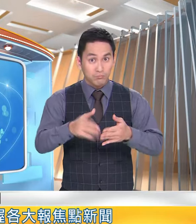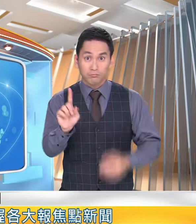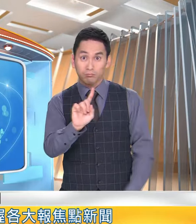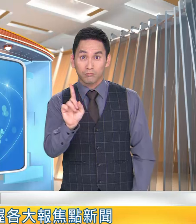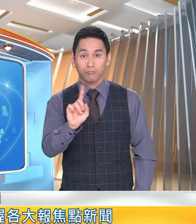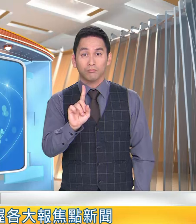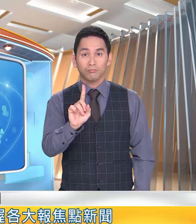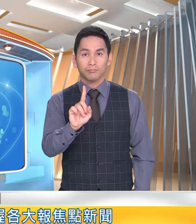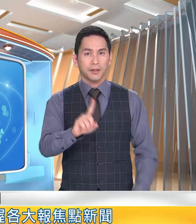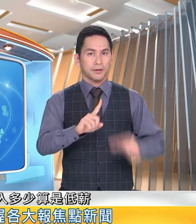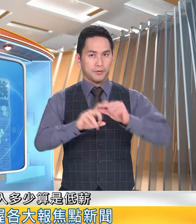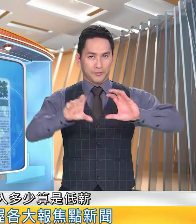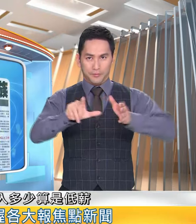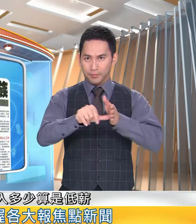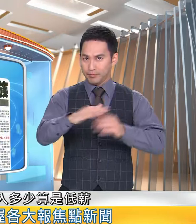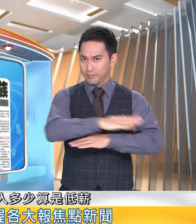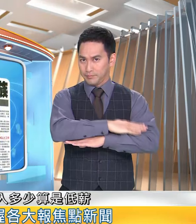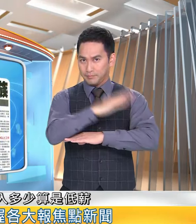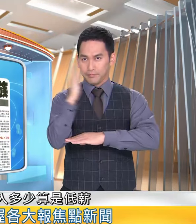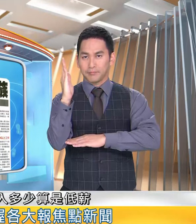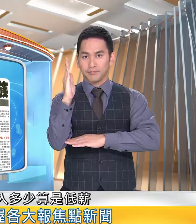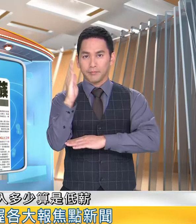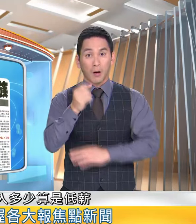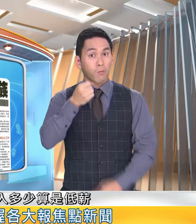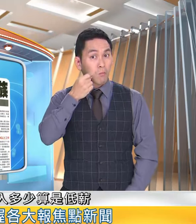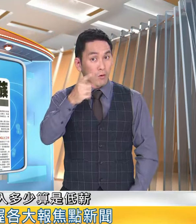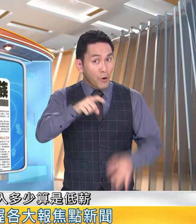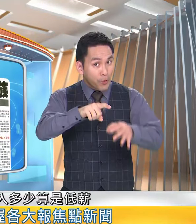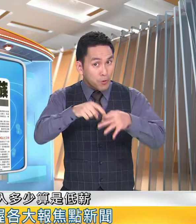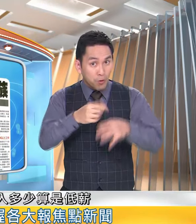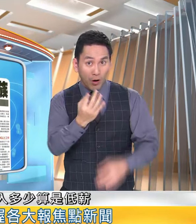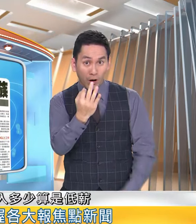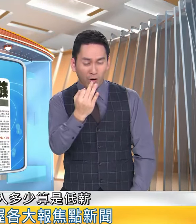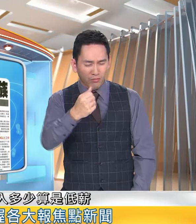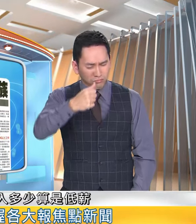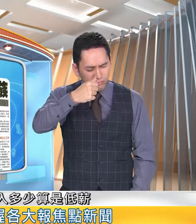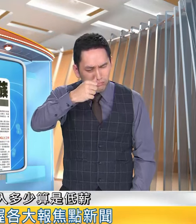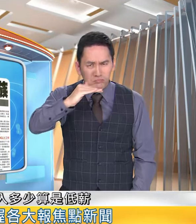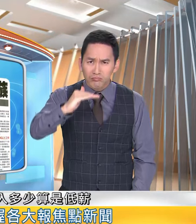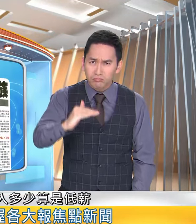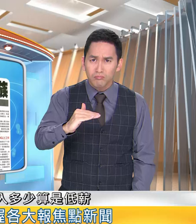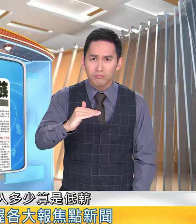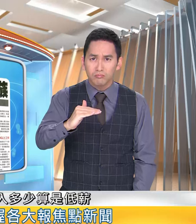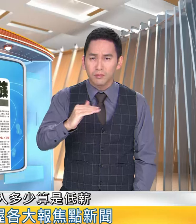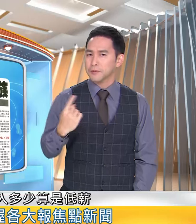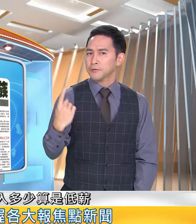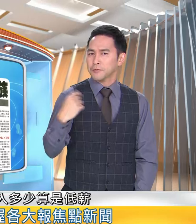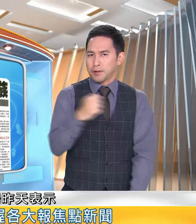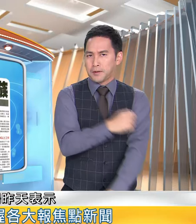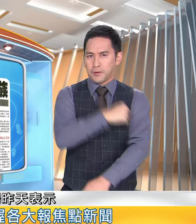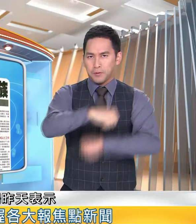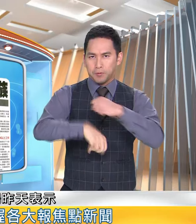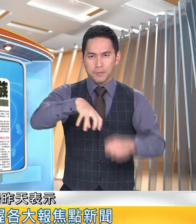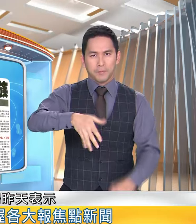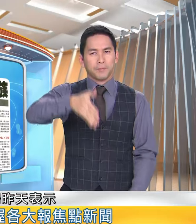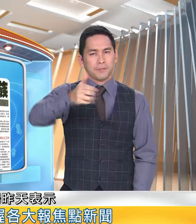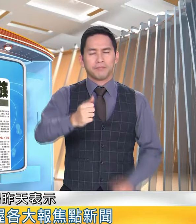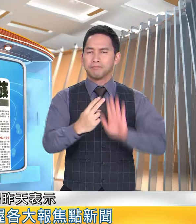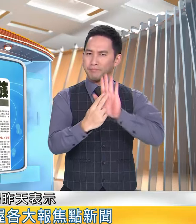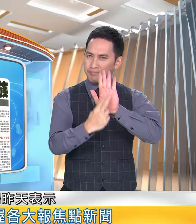到，《中国时报》是收入多少算是低薪呢？劳动部长何佩珊昨天